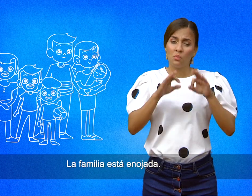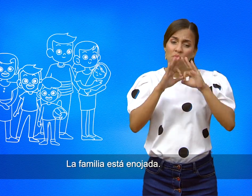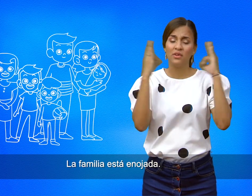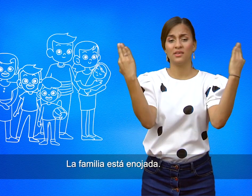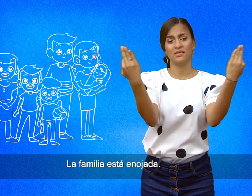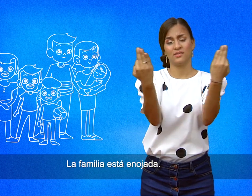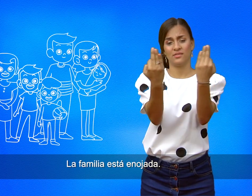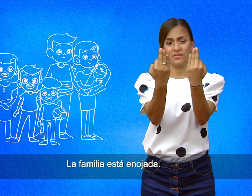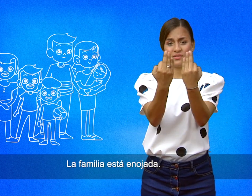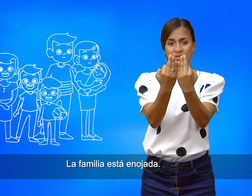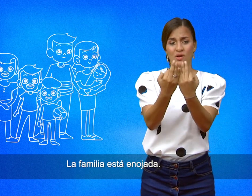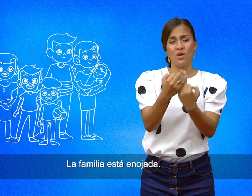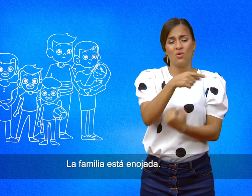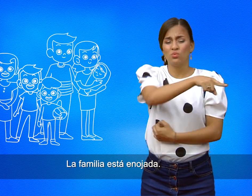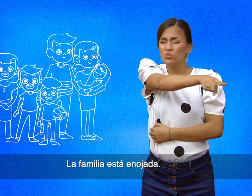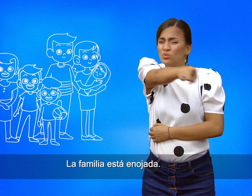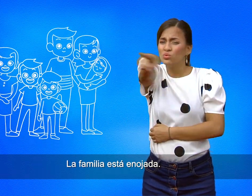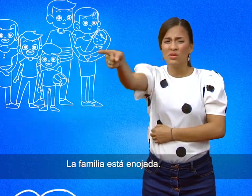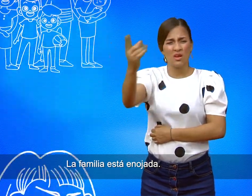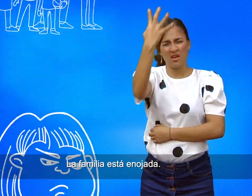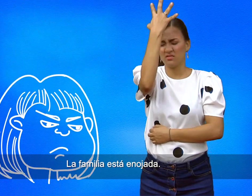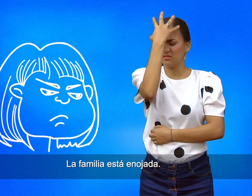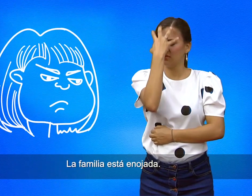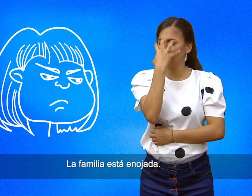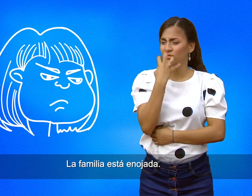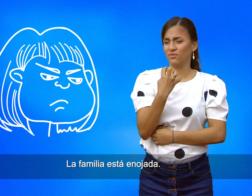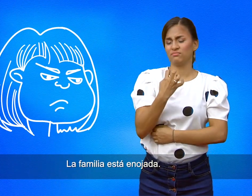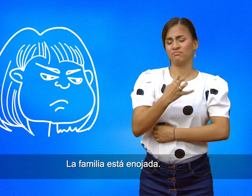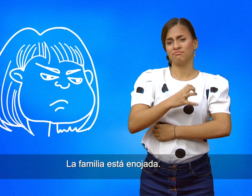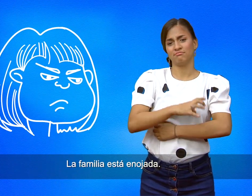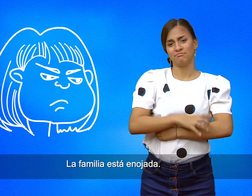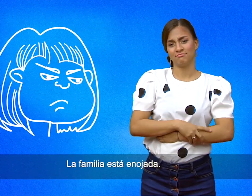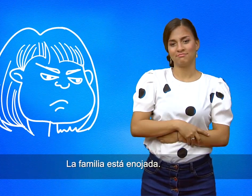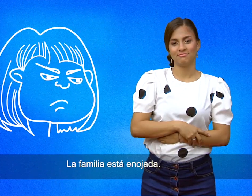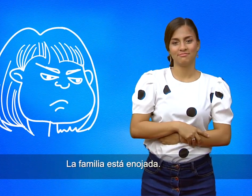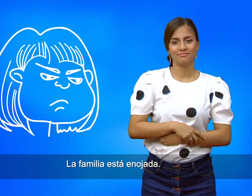La familia está enojada.